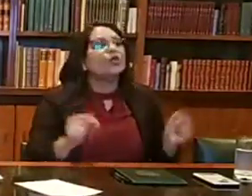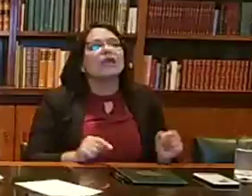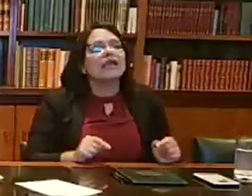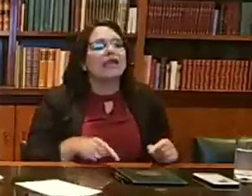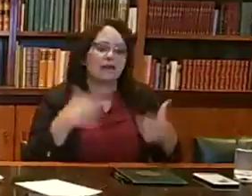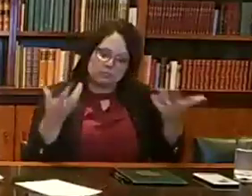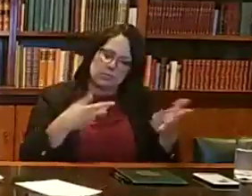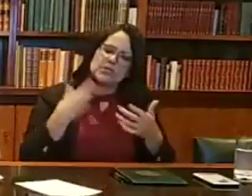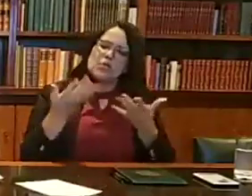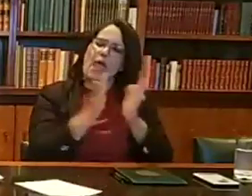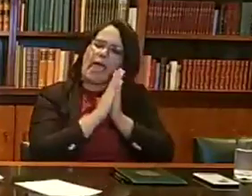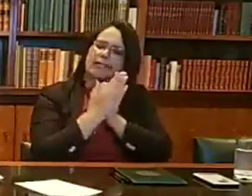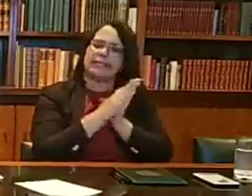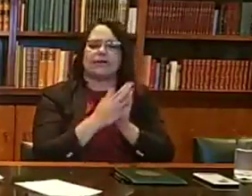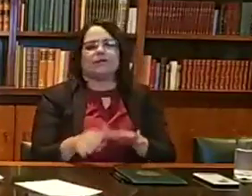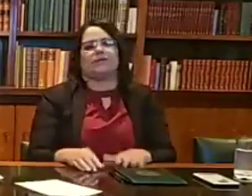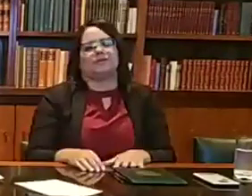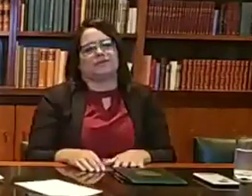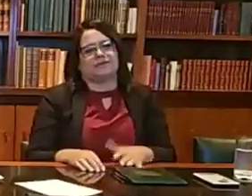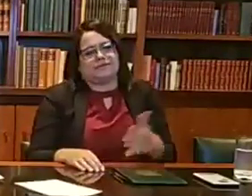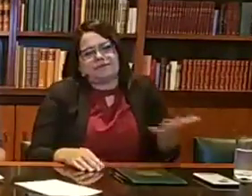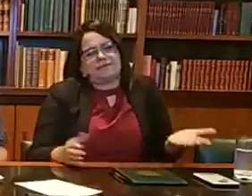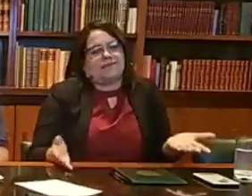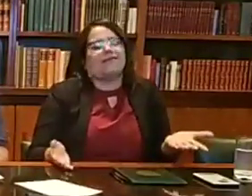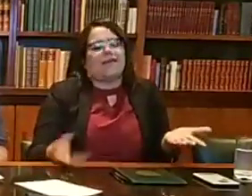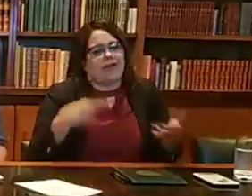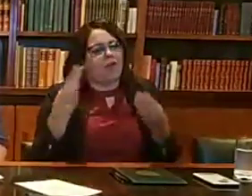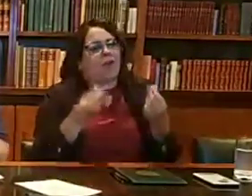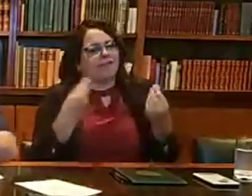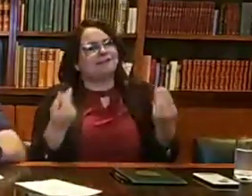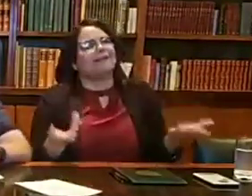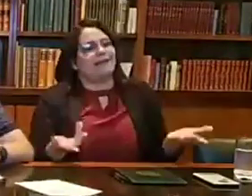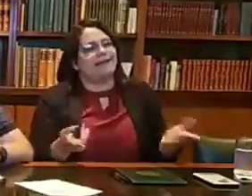Passou a ser qualidade agora, não é verdade? Com certeza. É hétero, não. Claro.